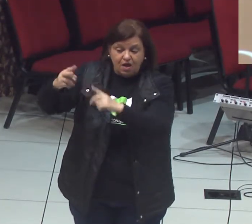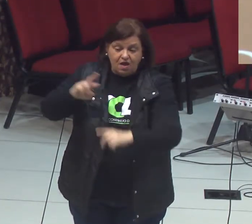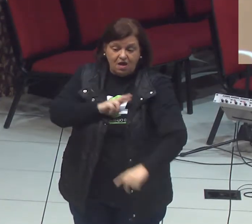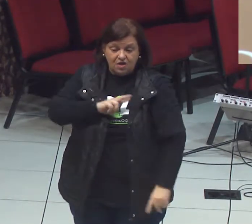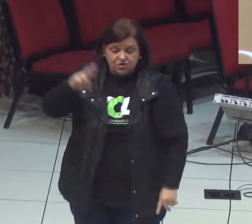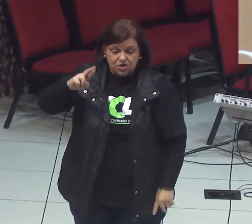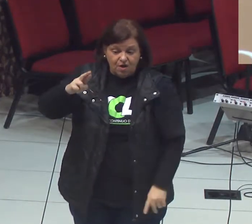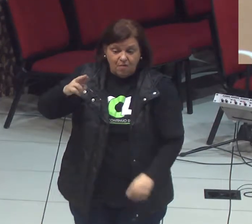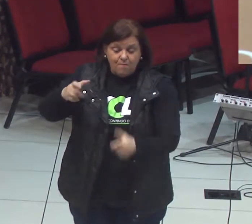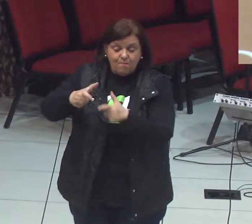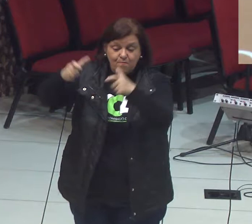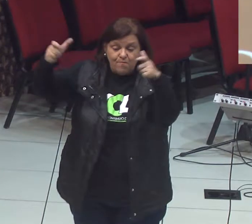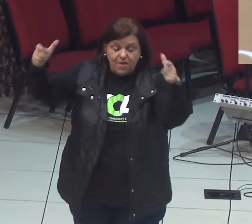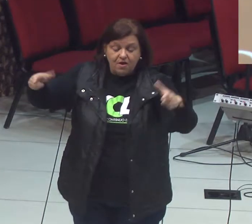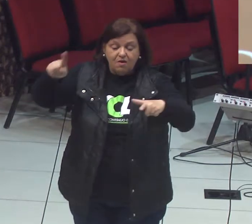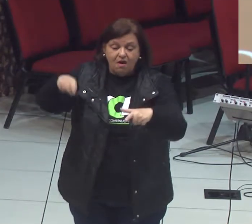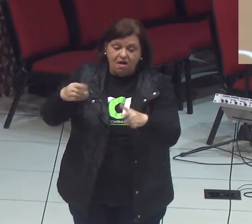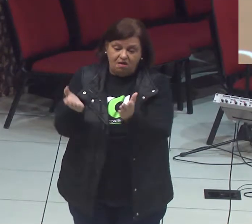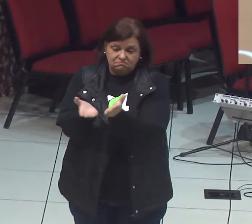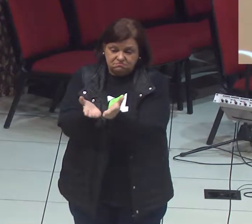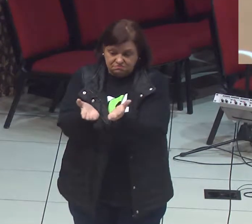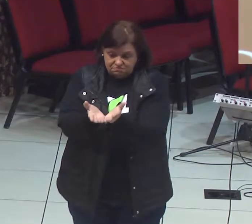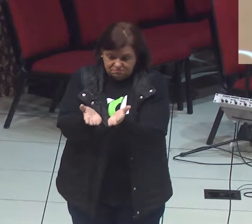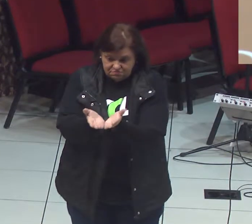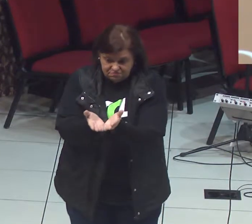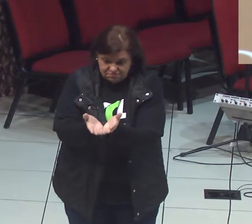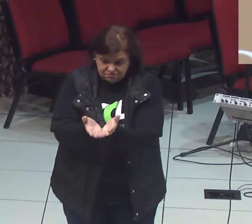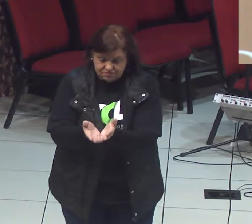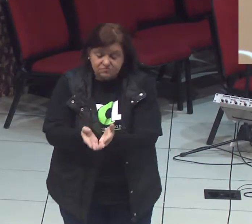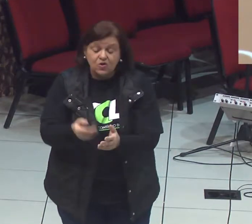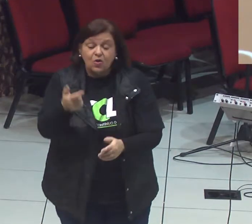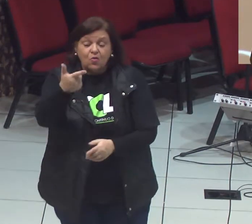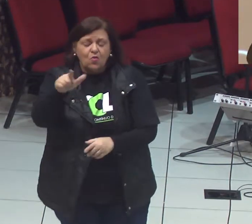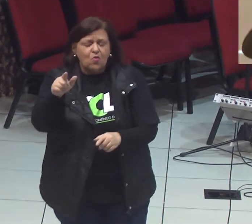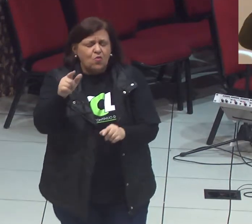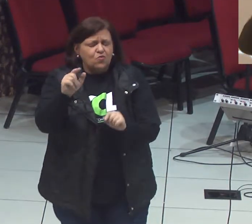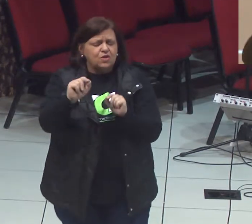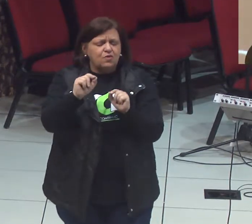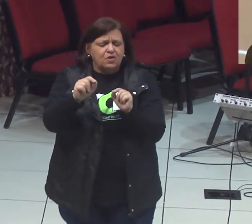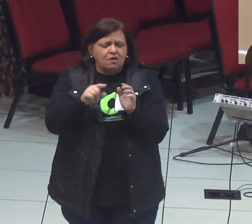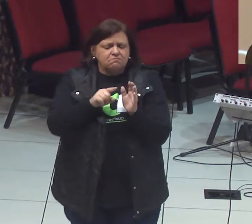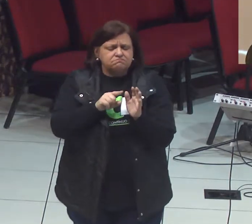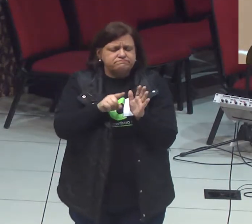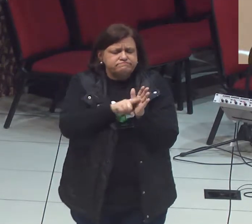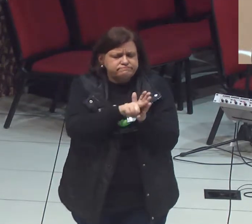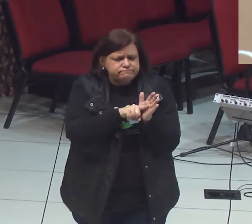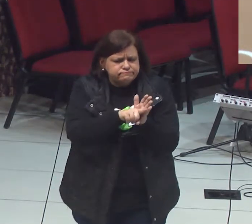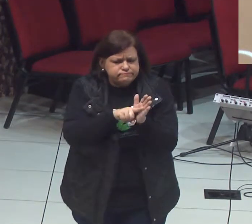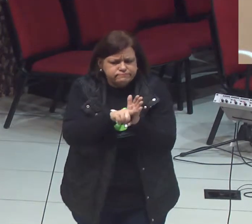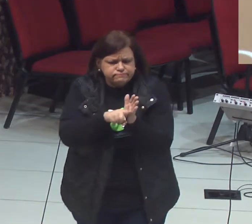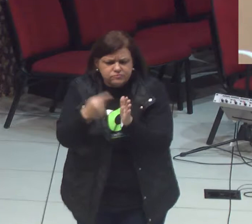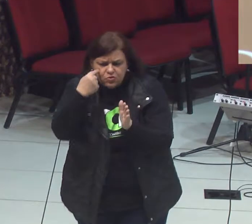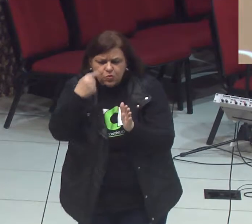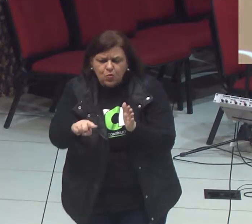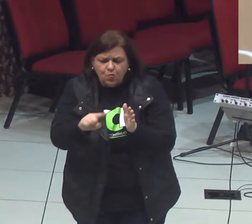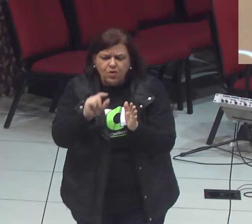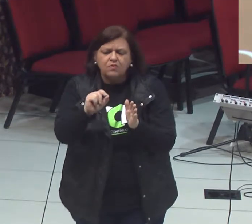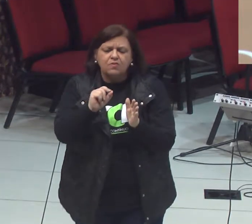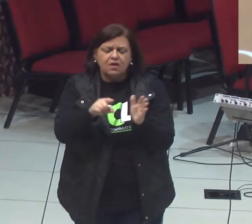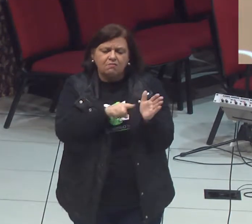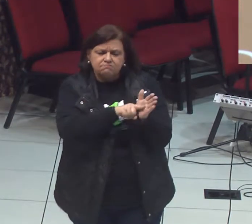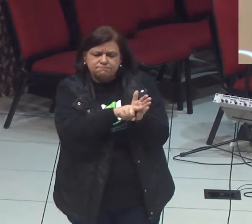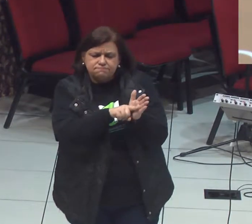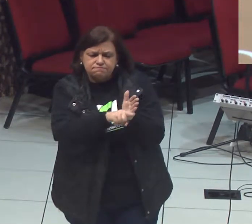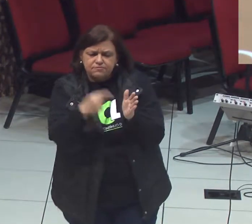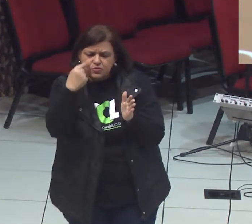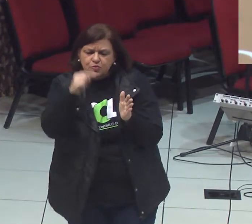cristã evangélica, né? Mas um terceiro dado em especial preocupa, e é isso que eu gostaria de chamar a tua atenção